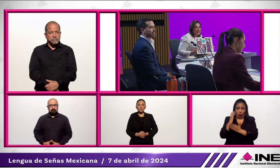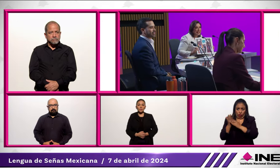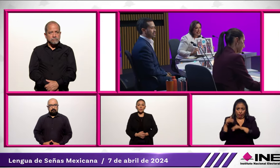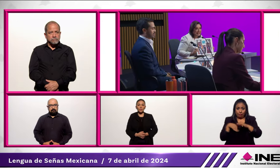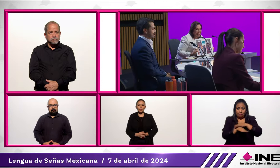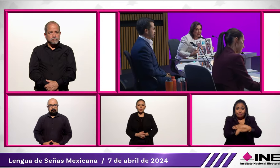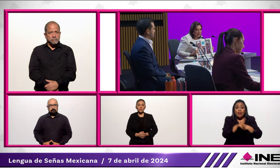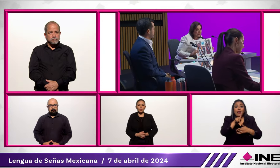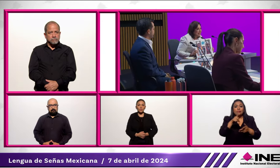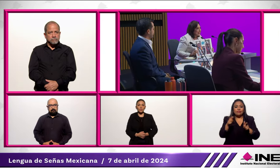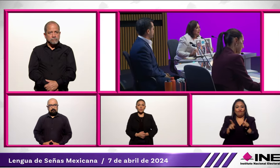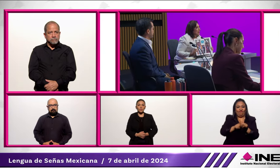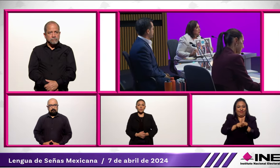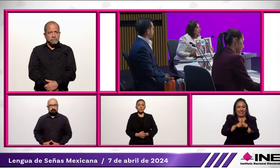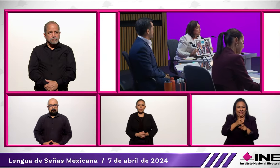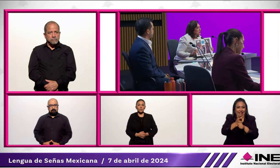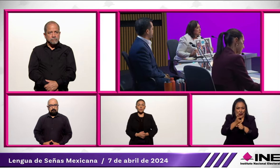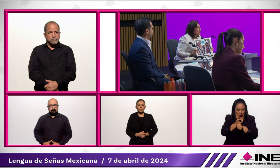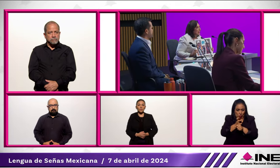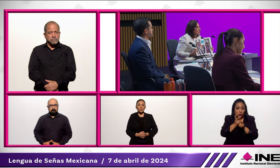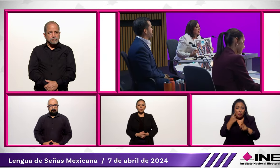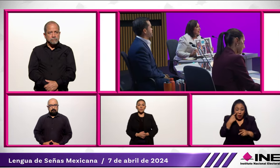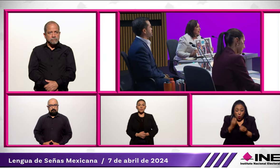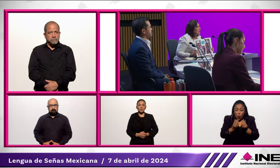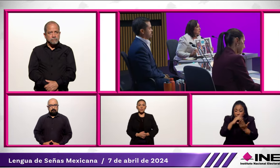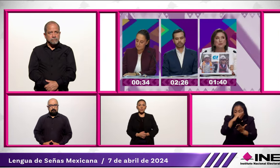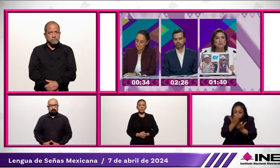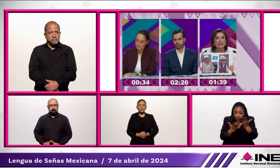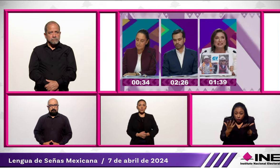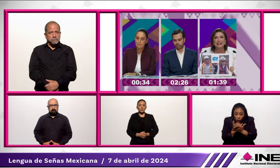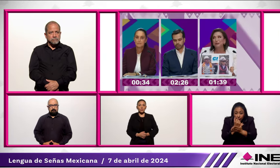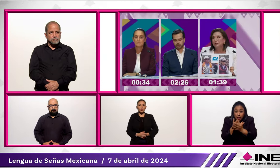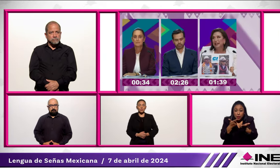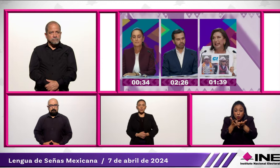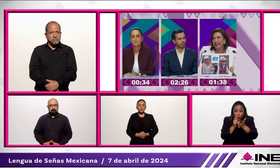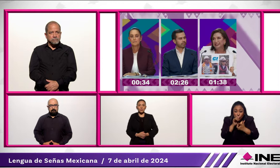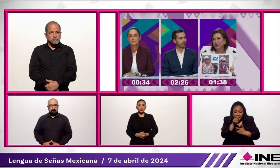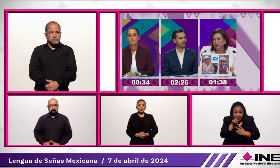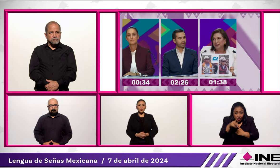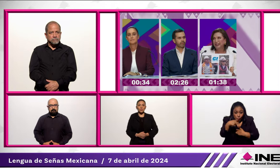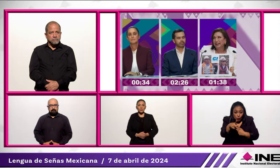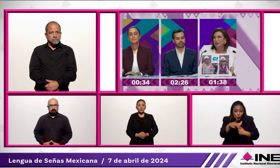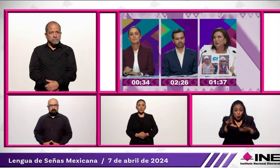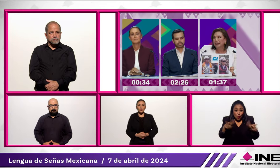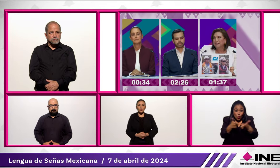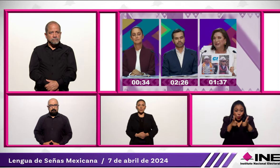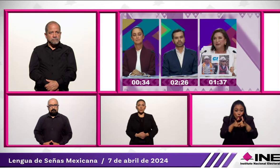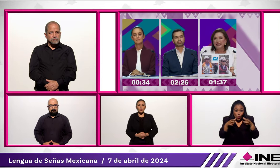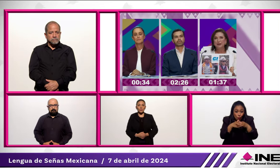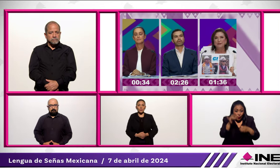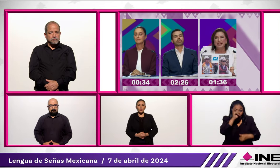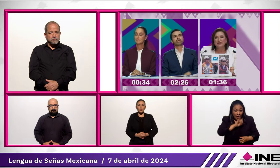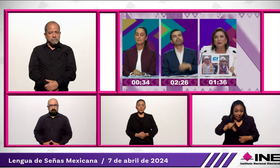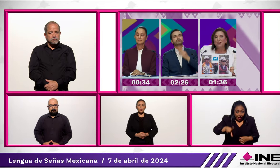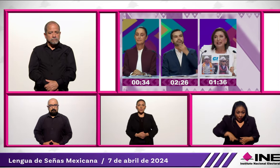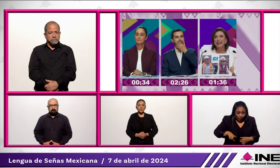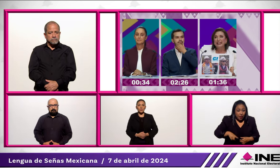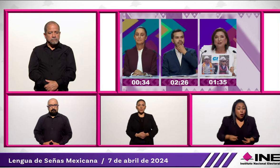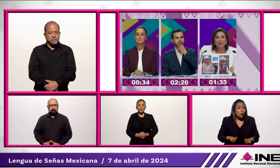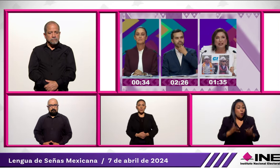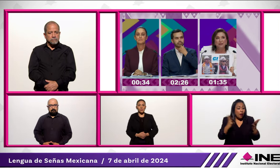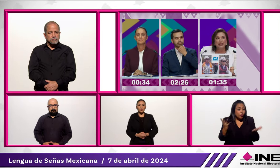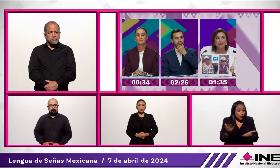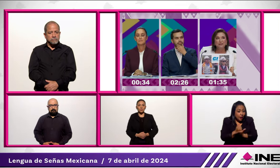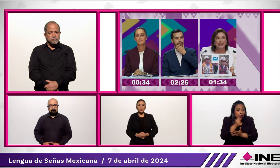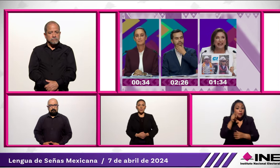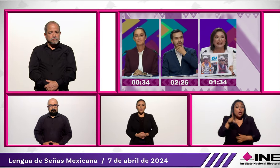como subsecretario. ¿Saben cuántos contratos ha ganado Grupo Indy con tu delegación, con tu jefatura de gobierno y